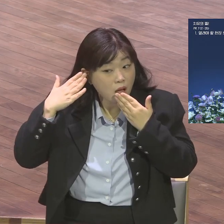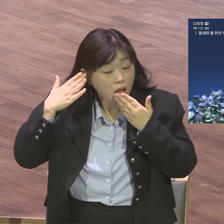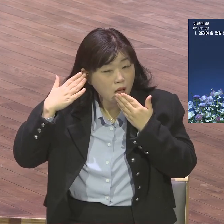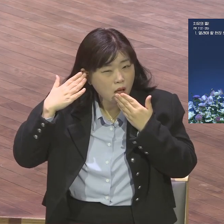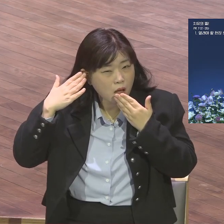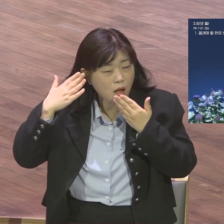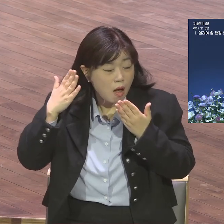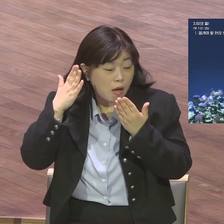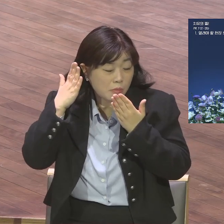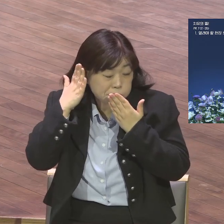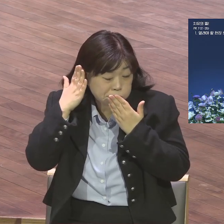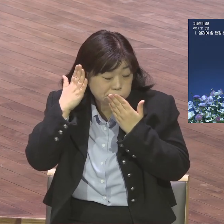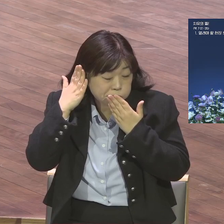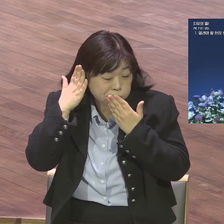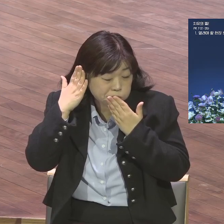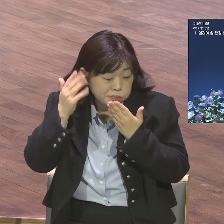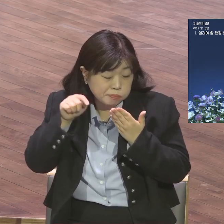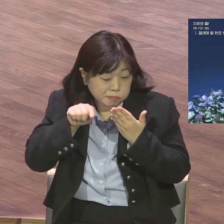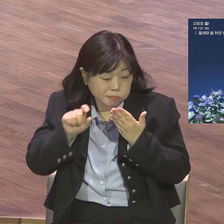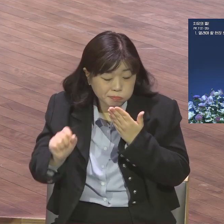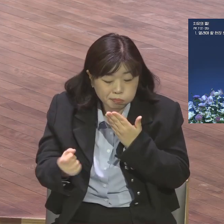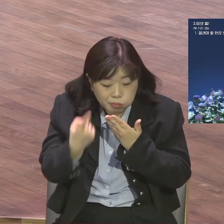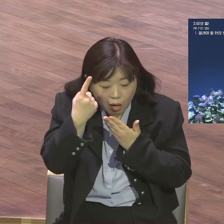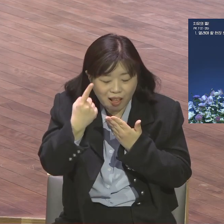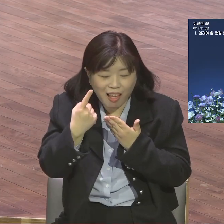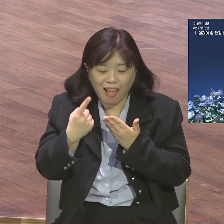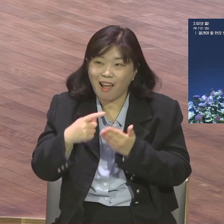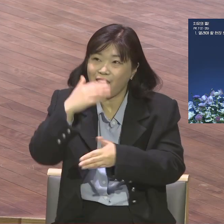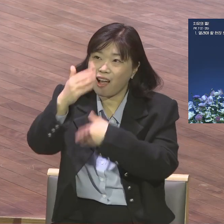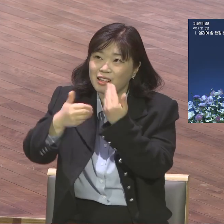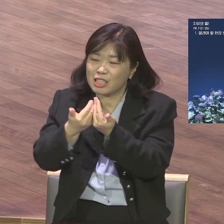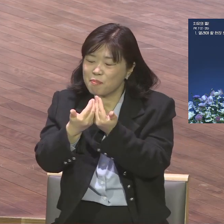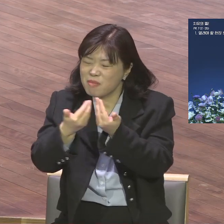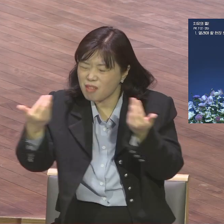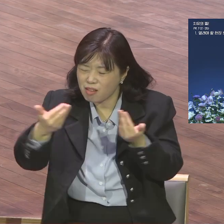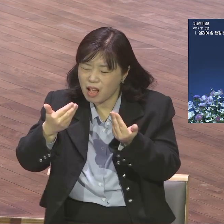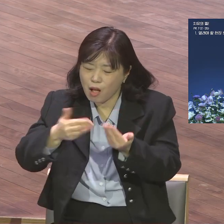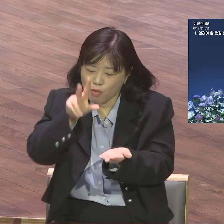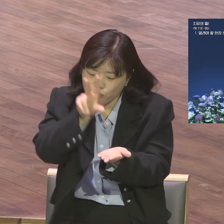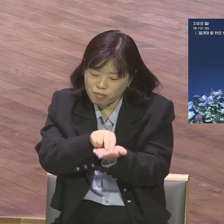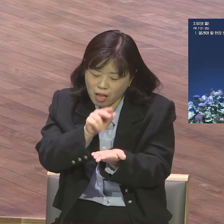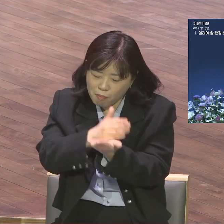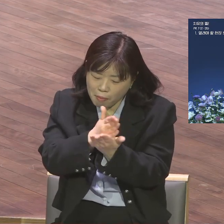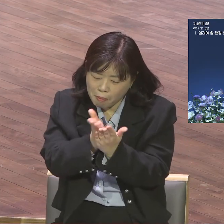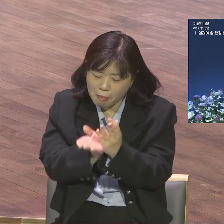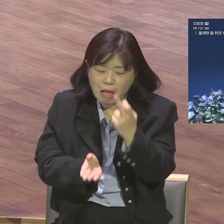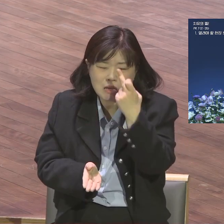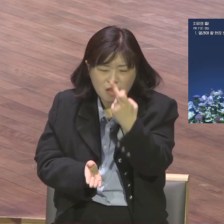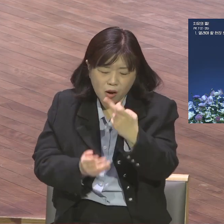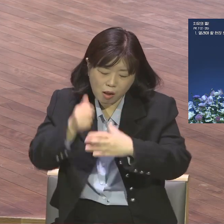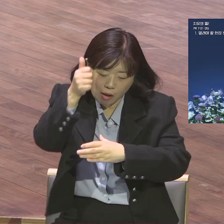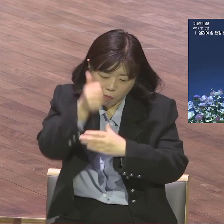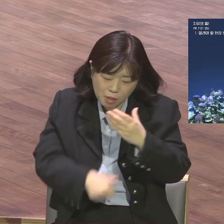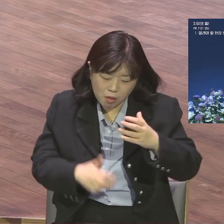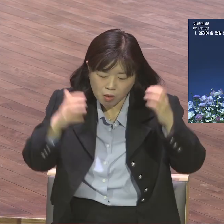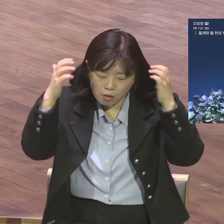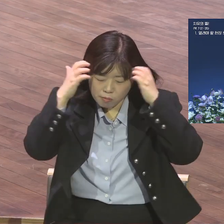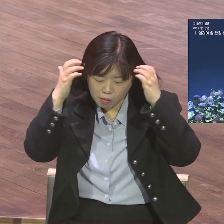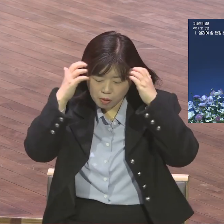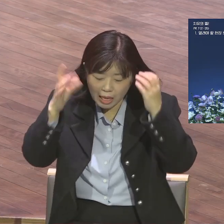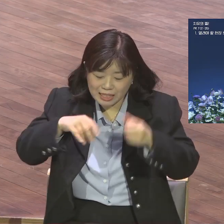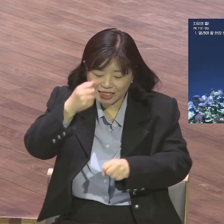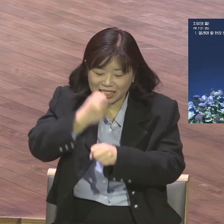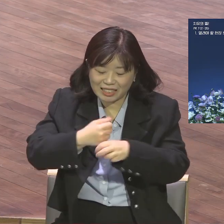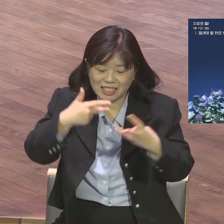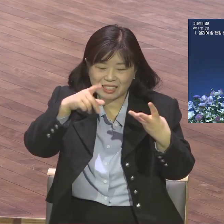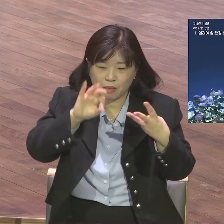열두 가지 인간의 운명에 그대로 빠져서 창세기 3장 속에 헤매는